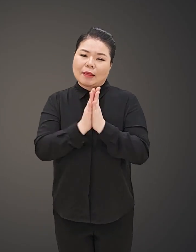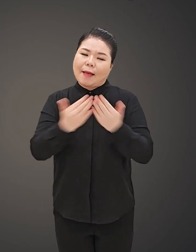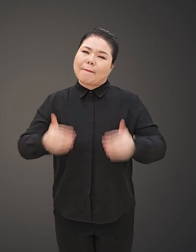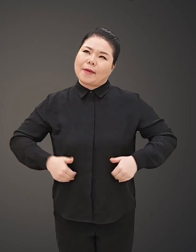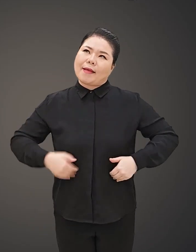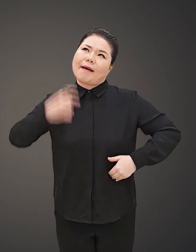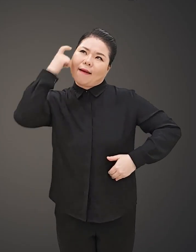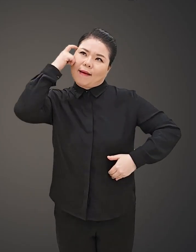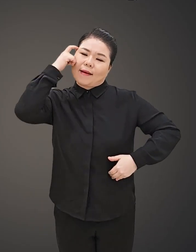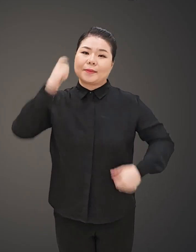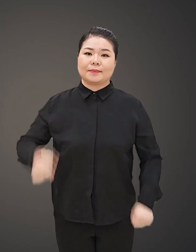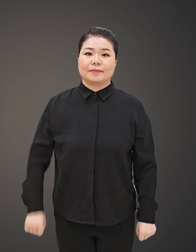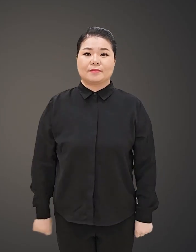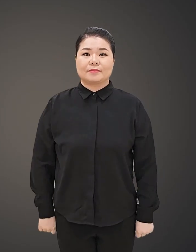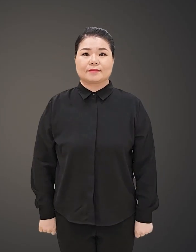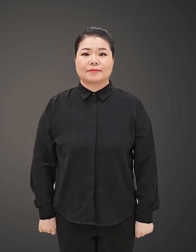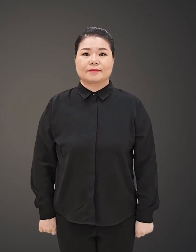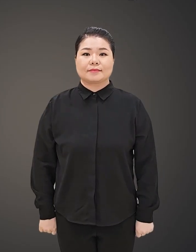필요하다고 생각했어요.